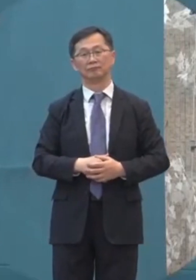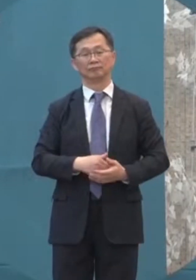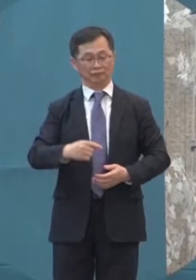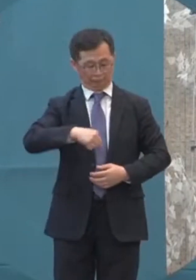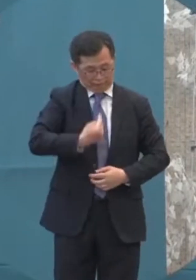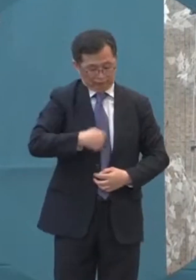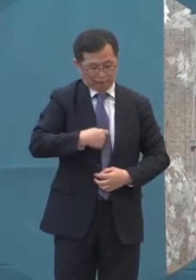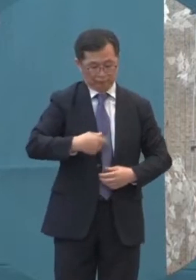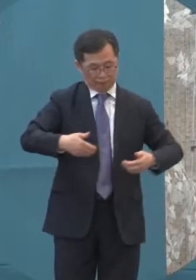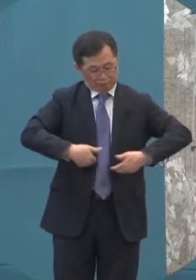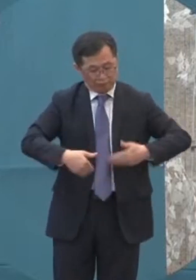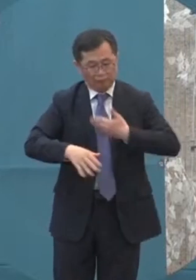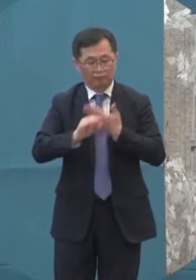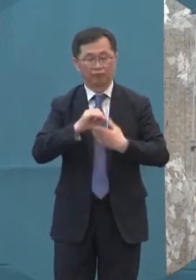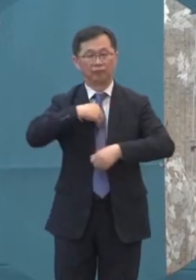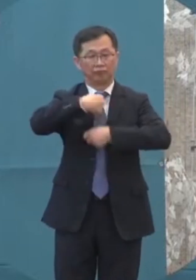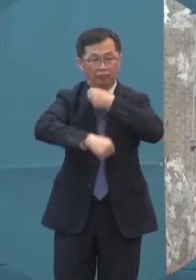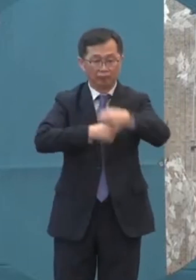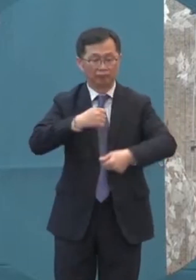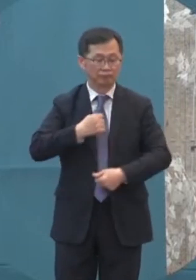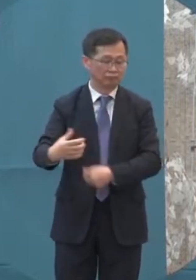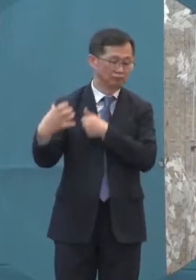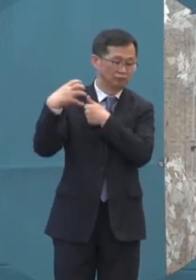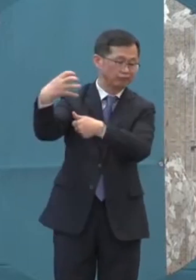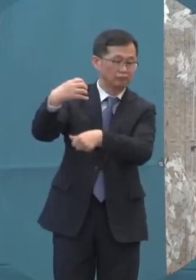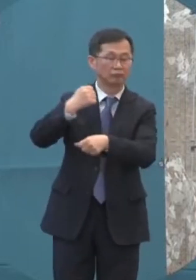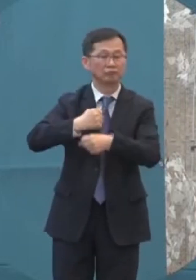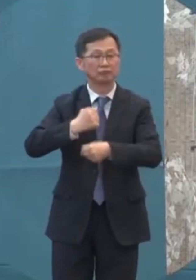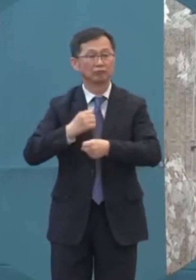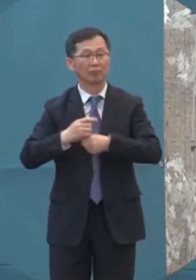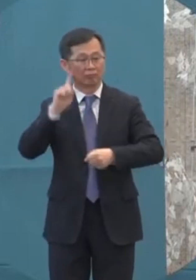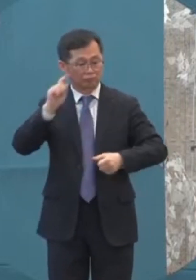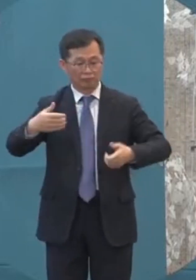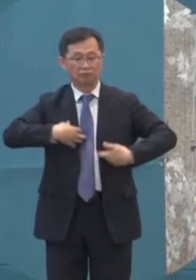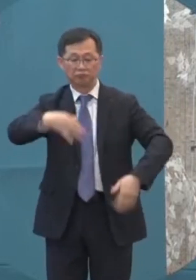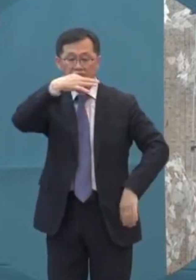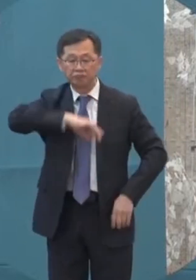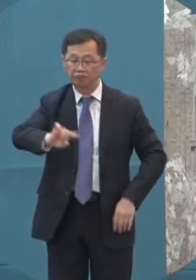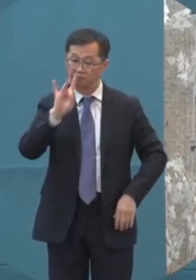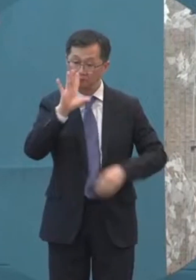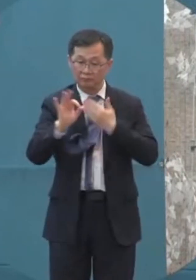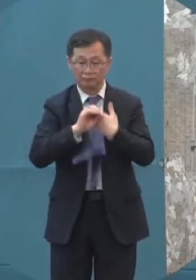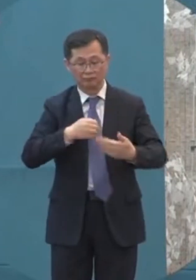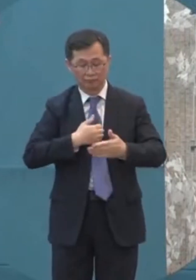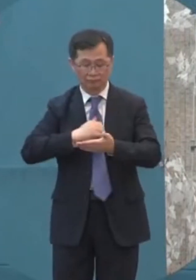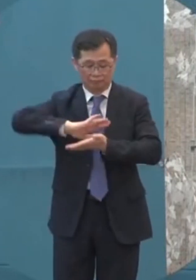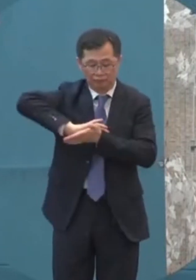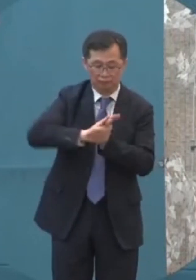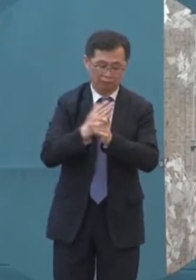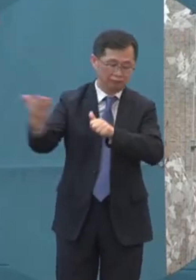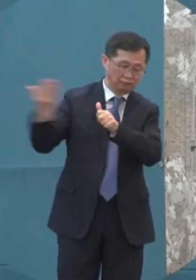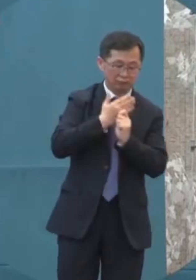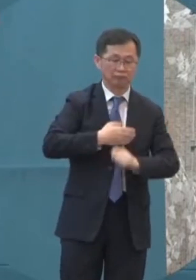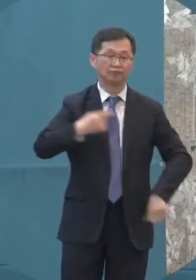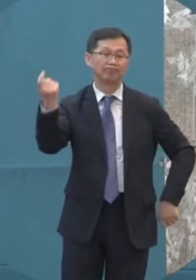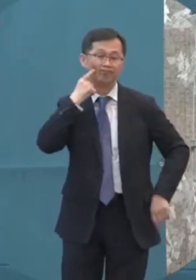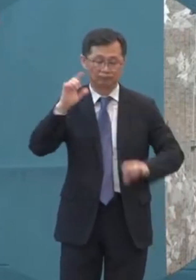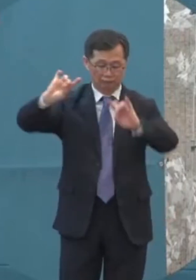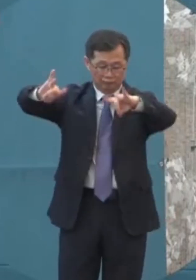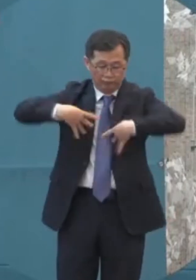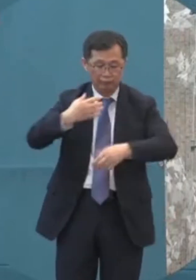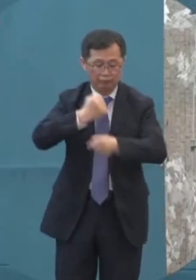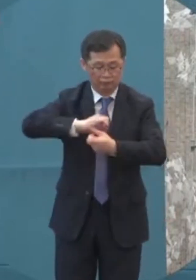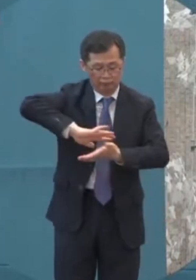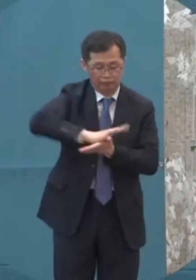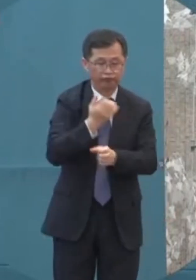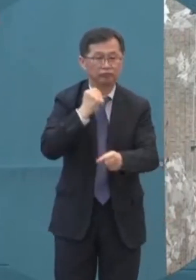자기들이 필요하면 마음대로 활용하고 자기들한테 이익이 안 되면 마구 짓밟고 거짓말까지 동원해서